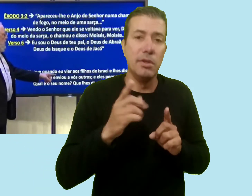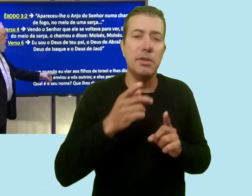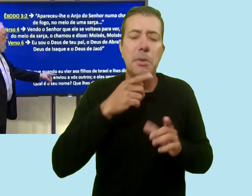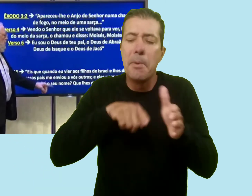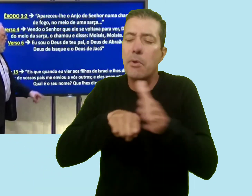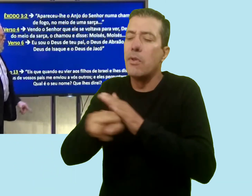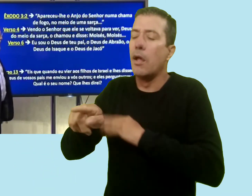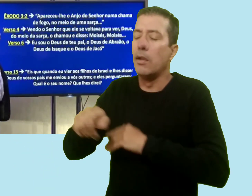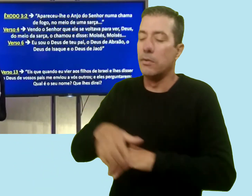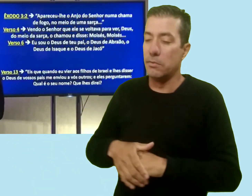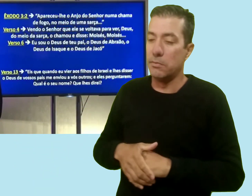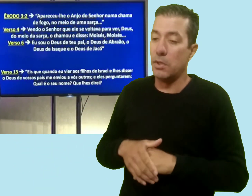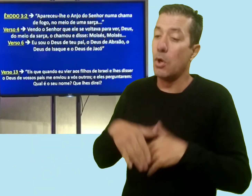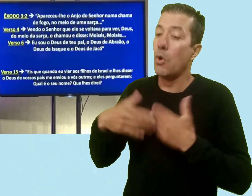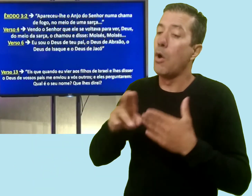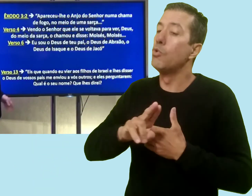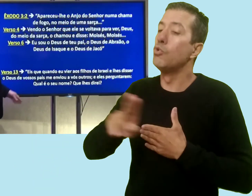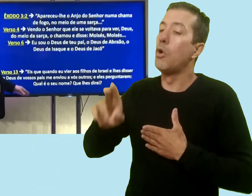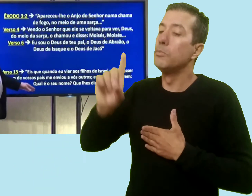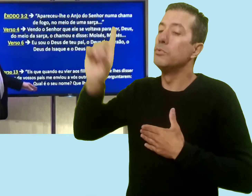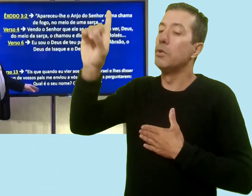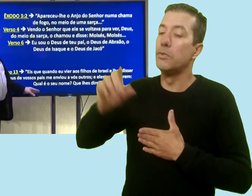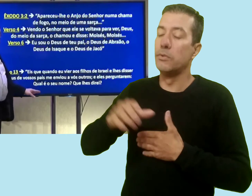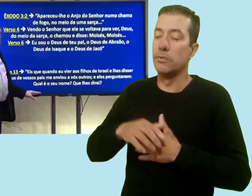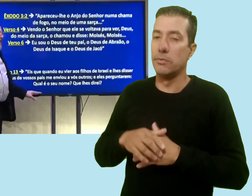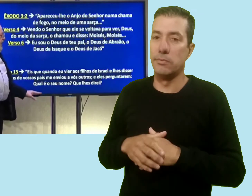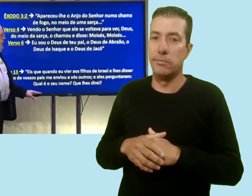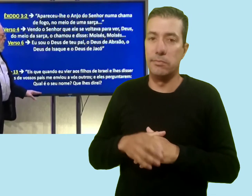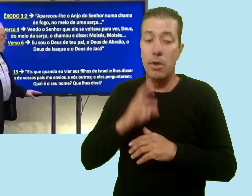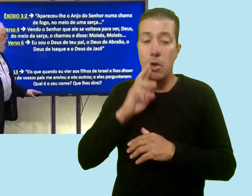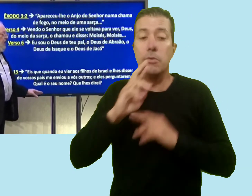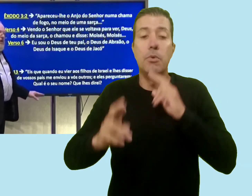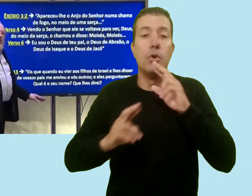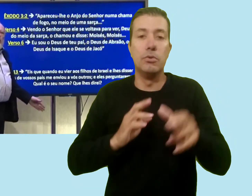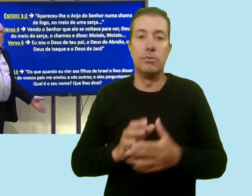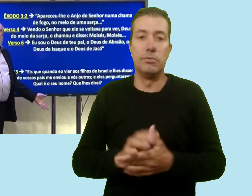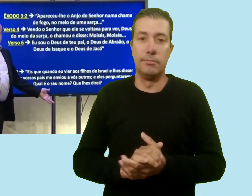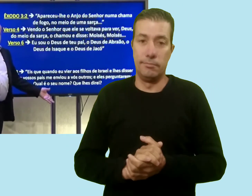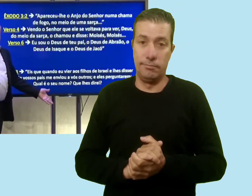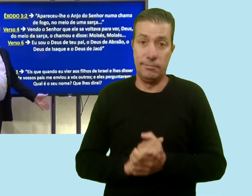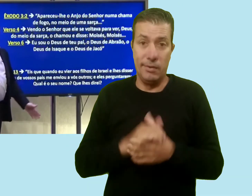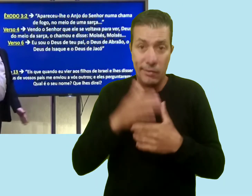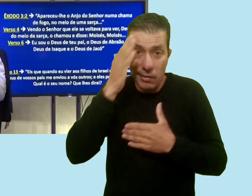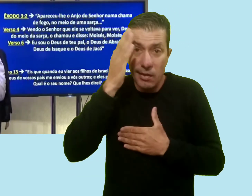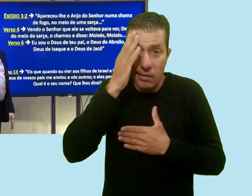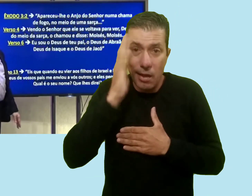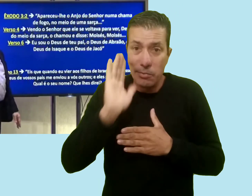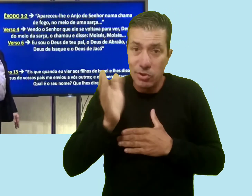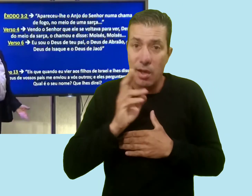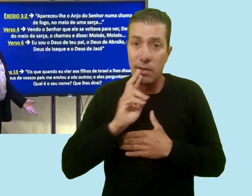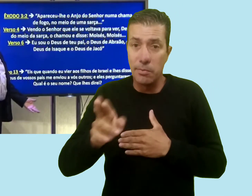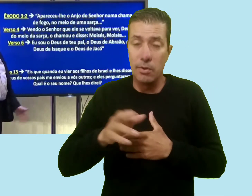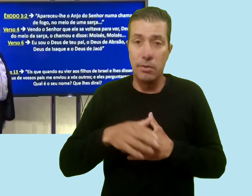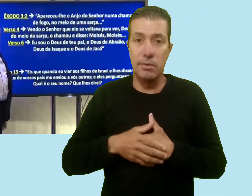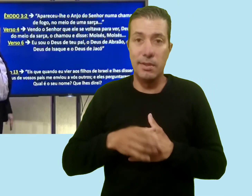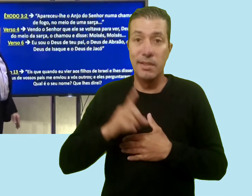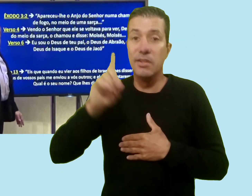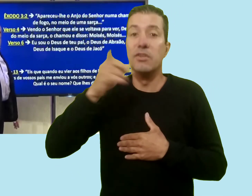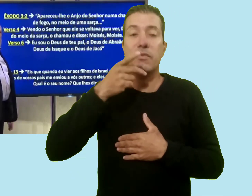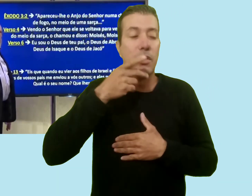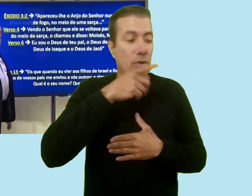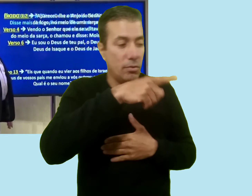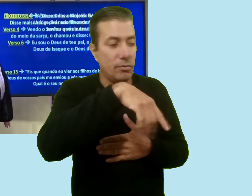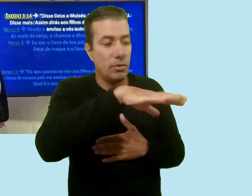enviou a vós outros, e eles perguntarem, qual é o nome desse Deus? O que eu respondo? Você sabe a